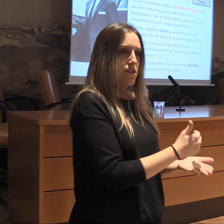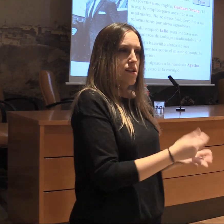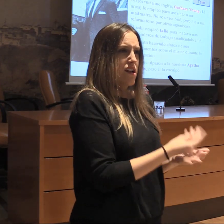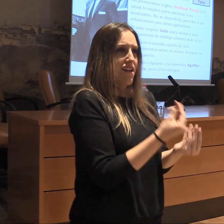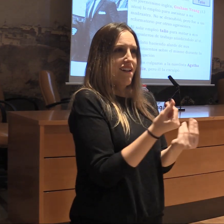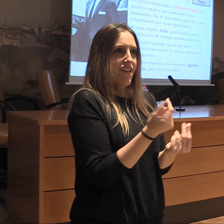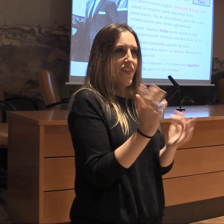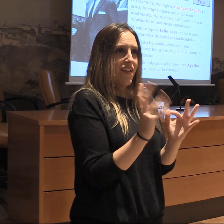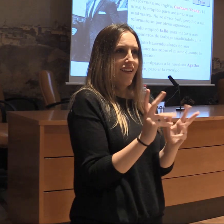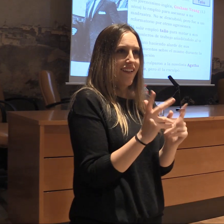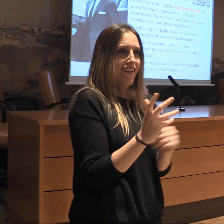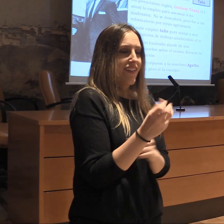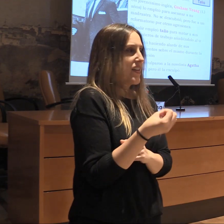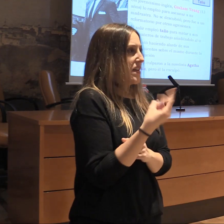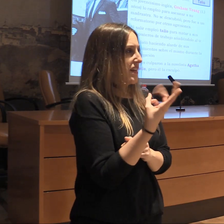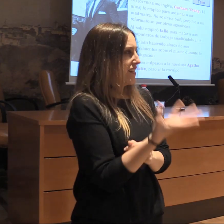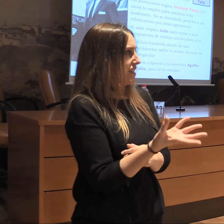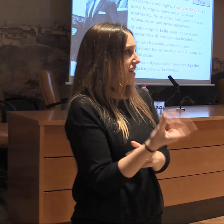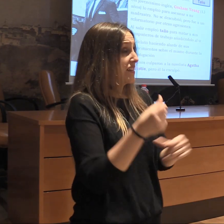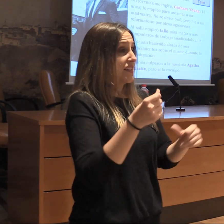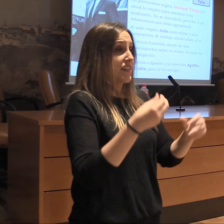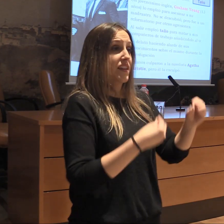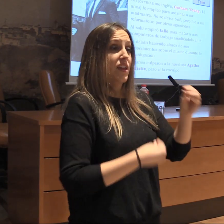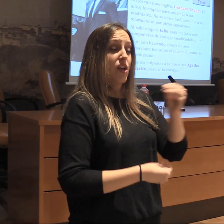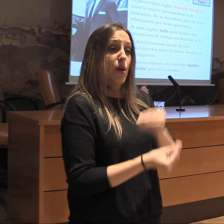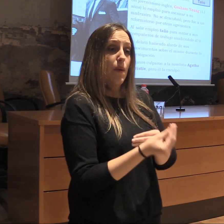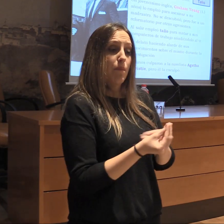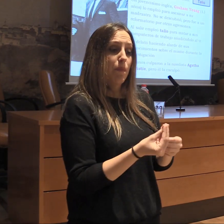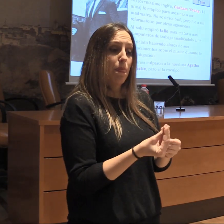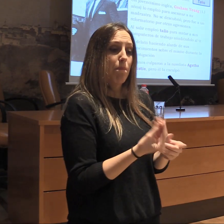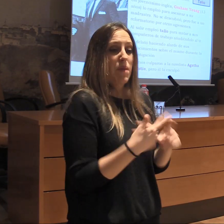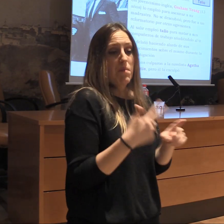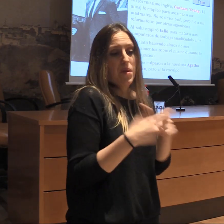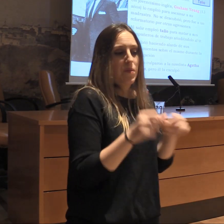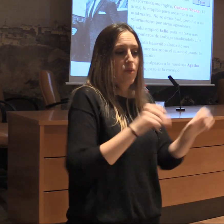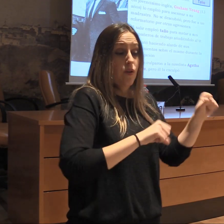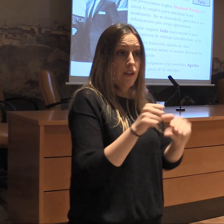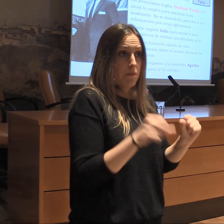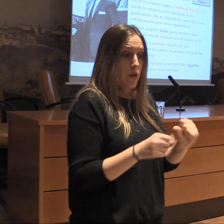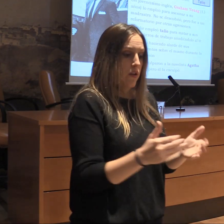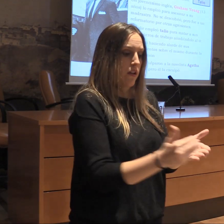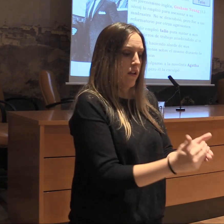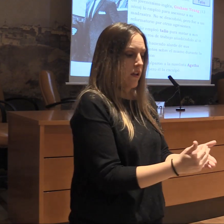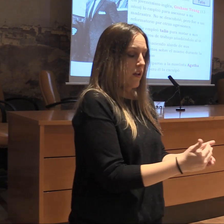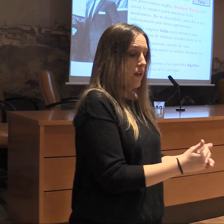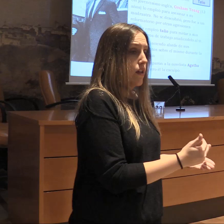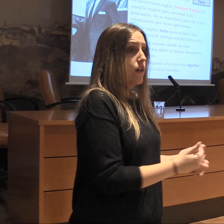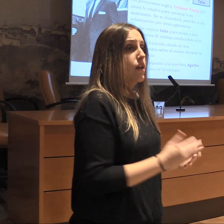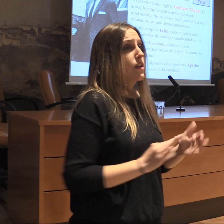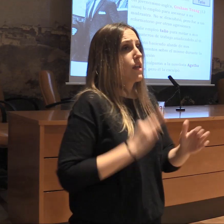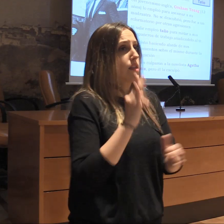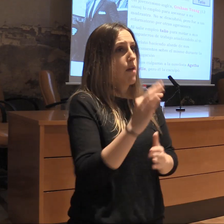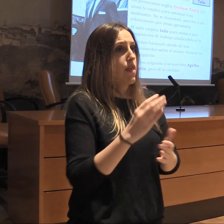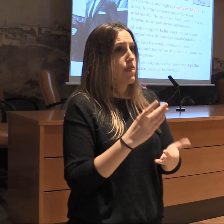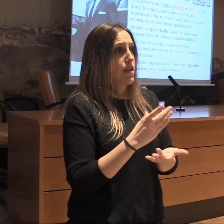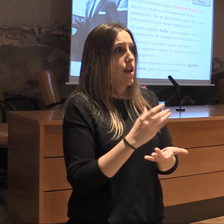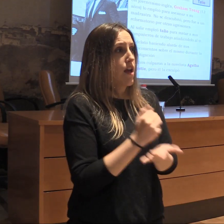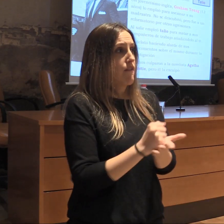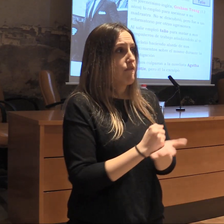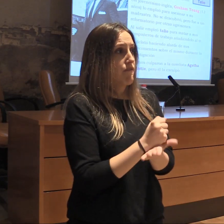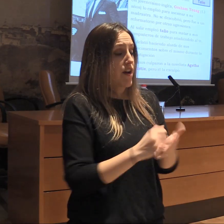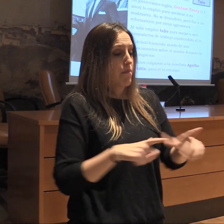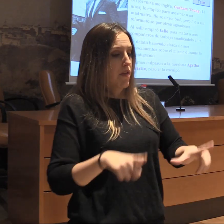productos químicos del laboratorio de su instituto y luego también los restos de las farmacias. Se hizo como un